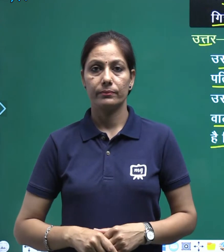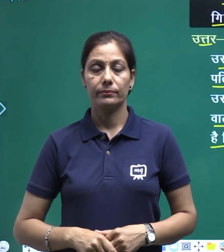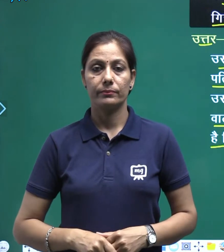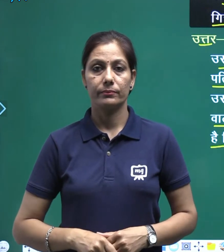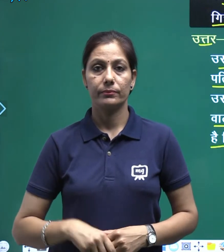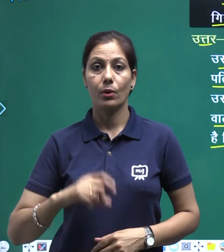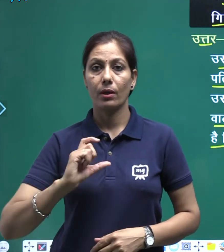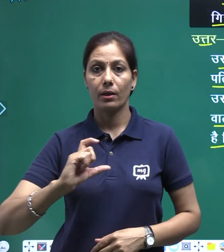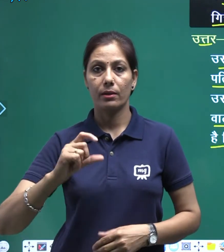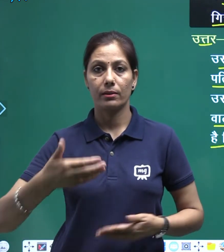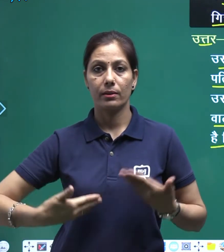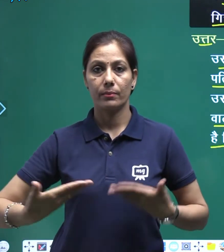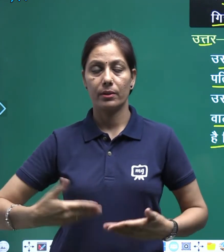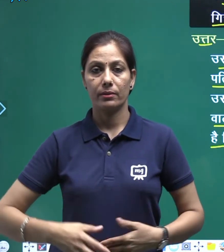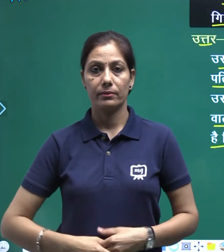कलकत्ता पर